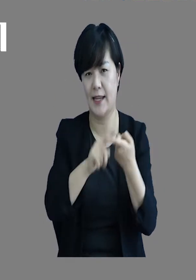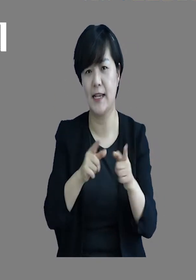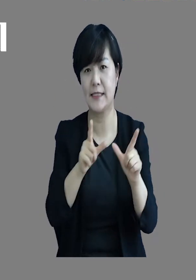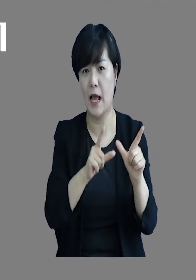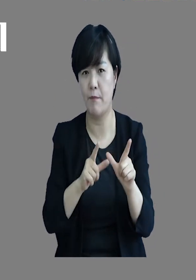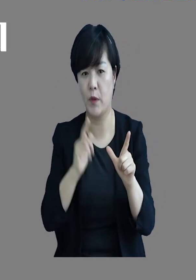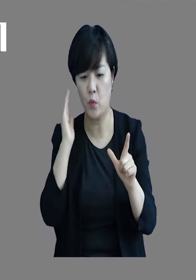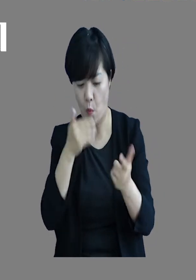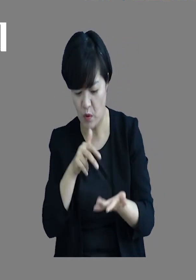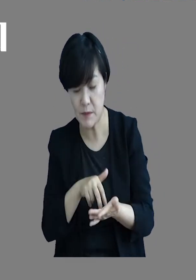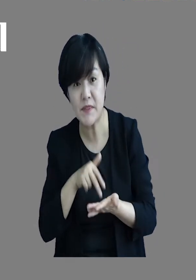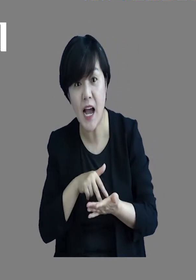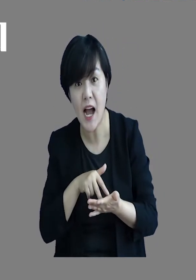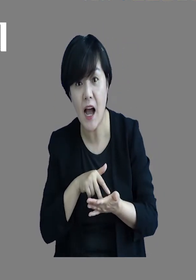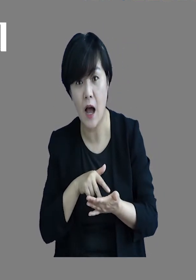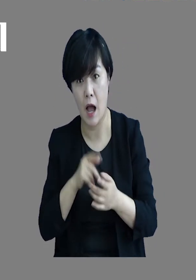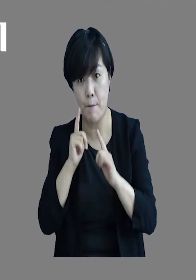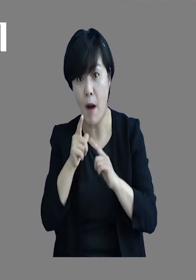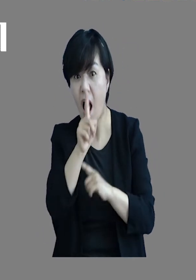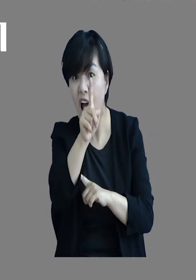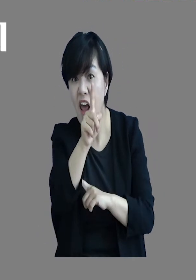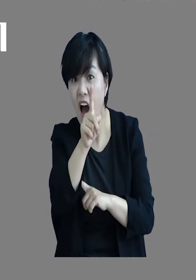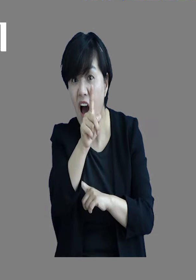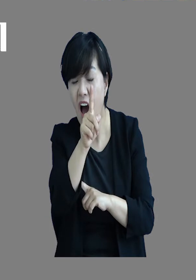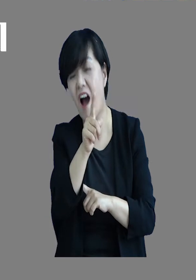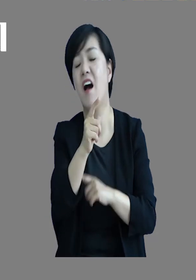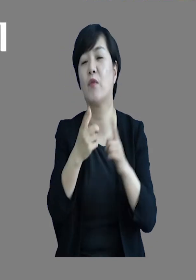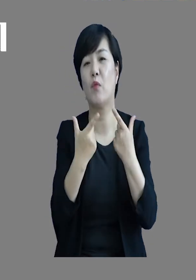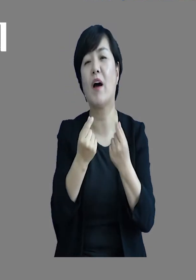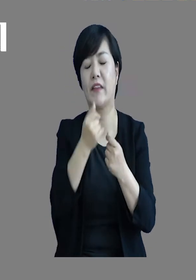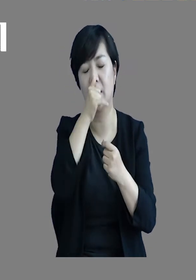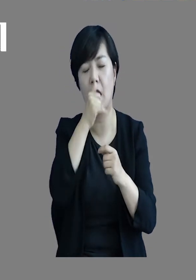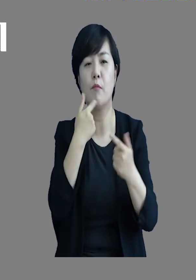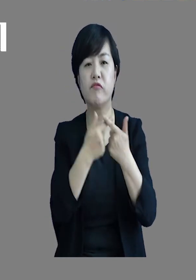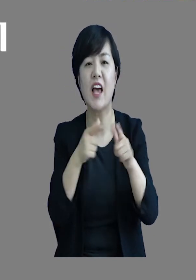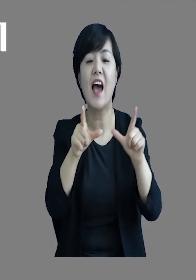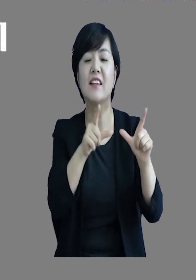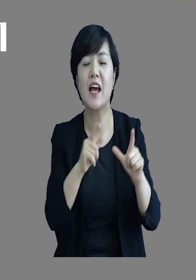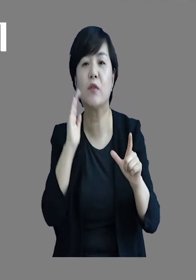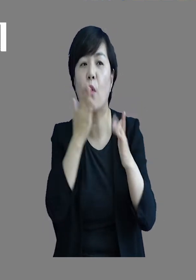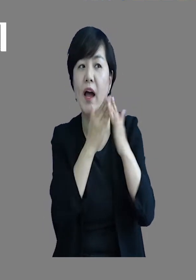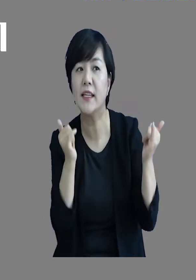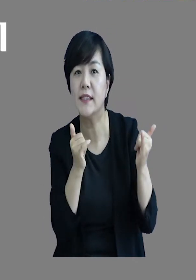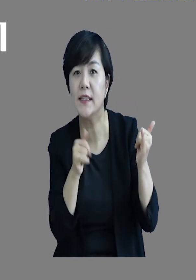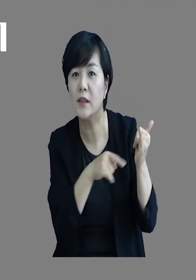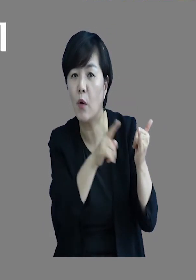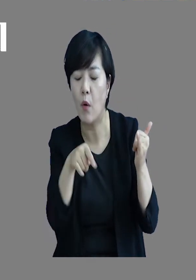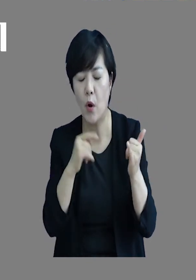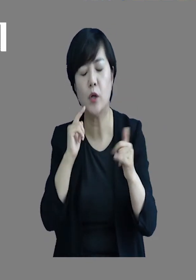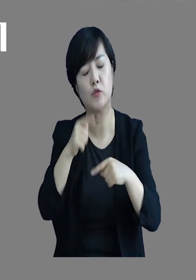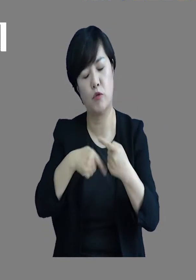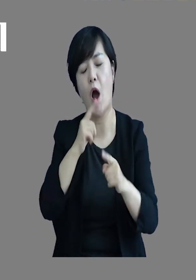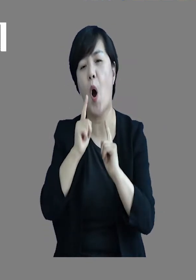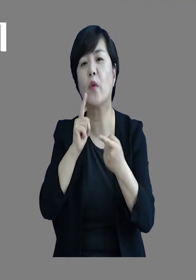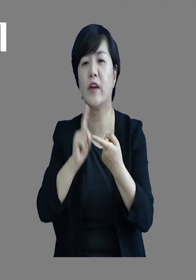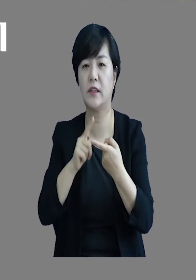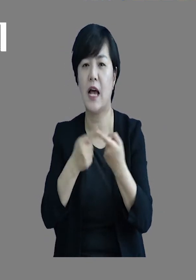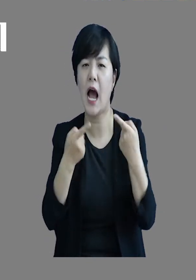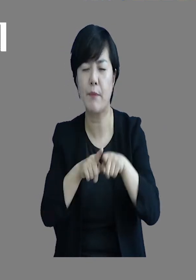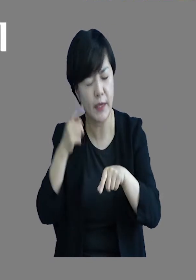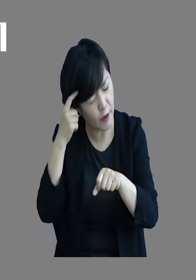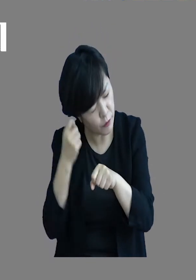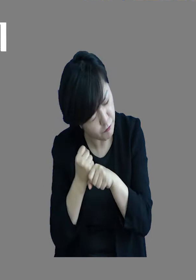농 입장에서 언어는 하나다. 부산에 사는 농아인 그리고 그분이 사용하는 수화 언어에 대해서